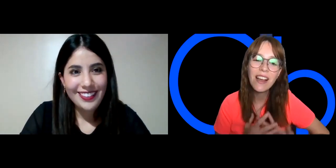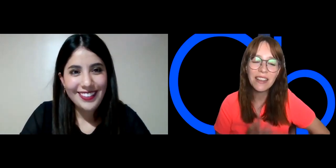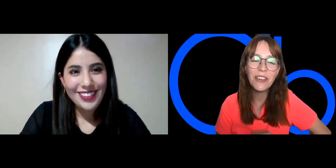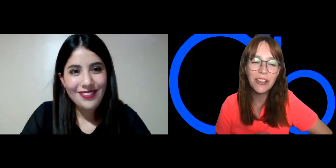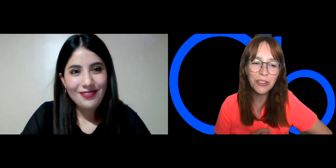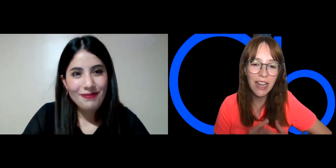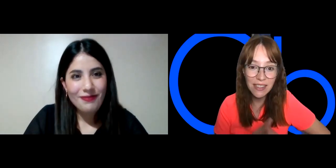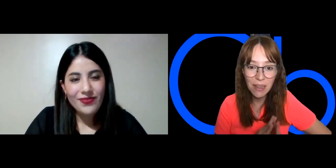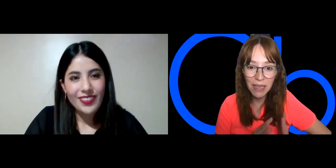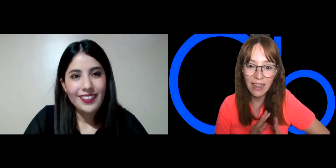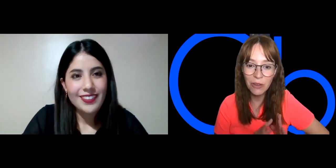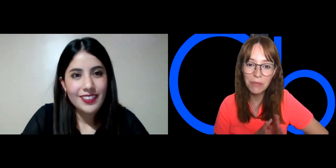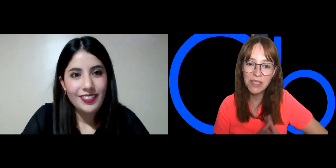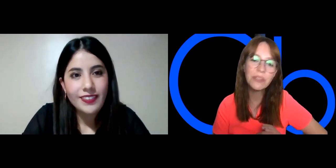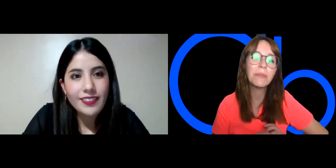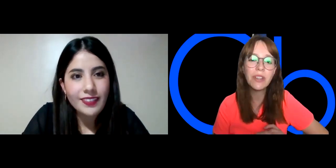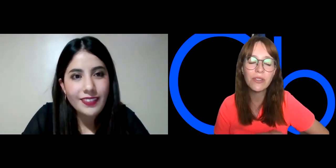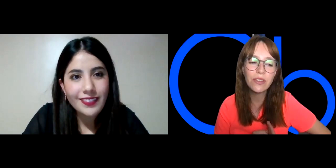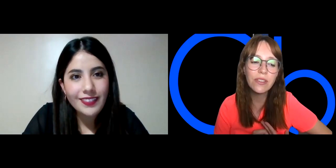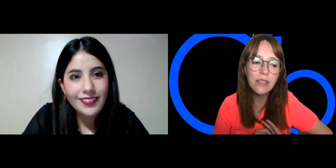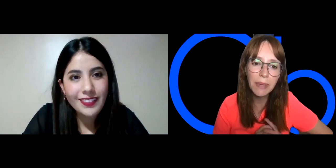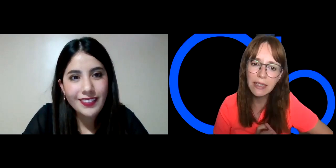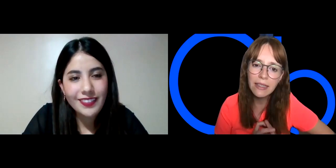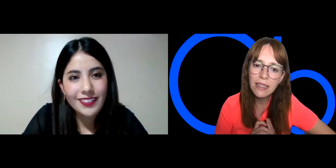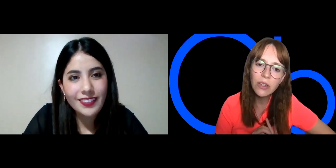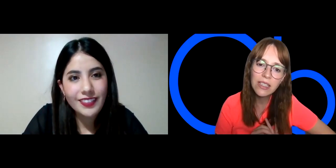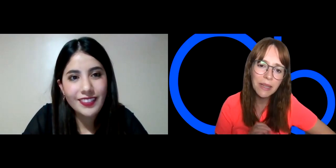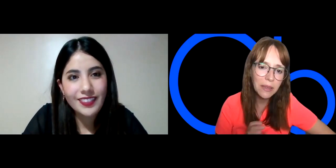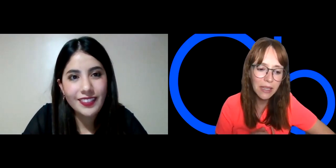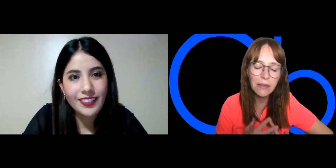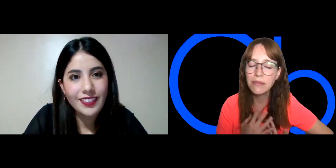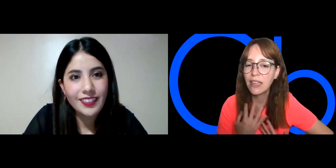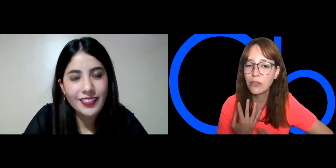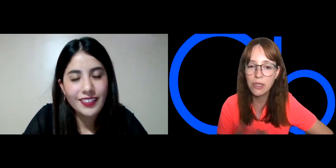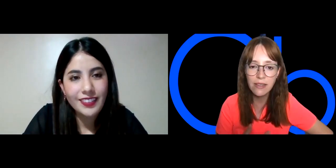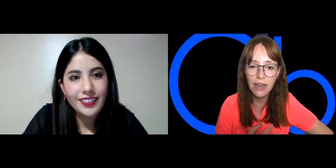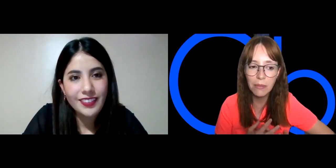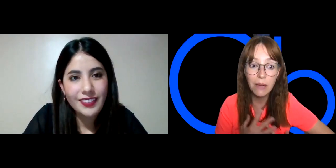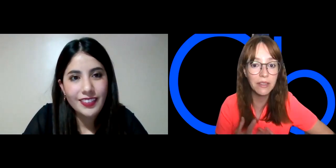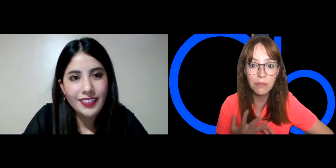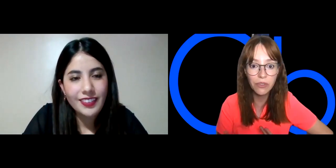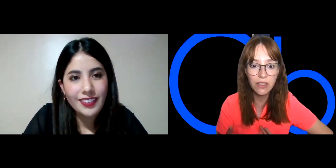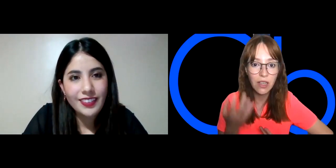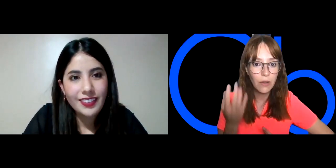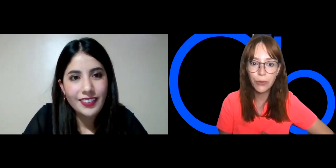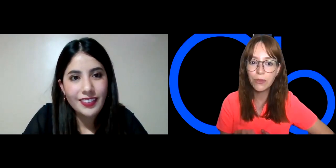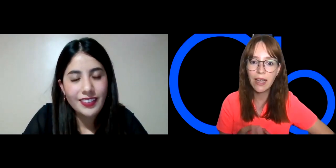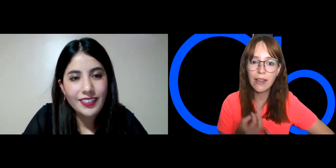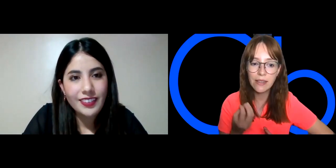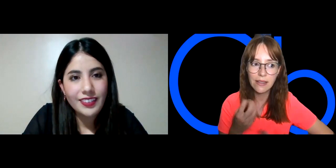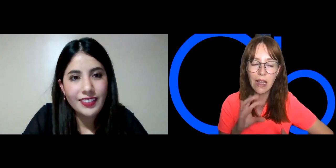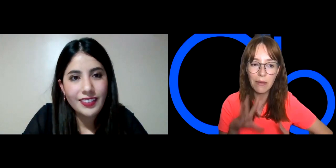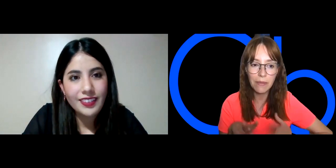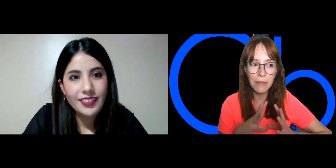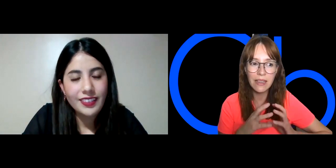hacerlo, y con la doctora Liz también háganlo al mismo tiempo que nosotros y practíquenlo y les va a ir bien. Sigan su Instagram, van a aprender muchas